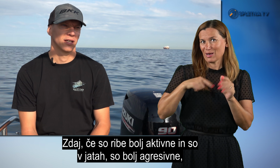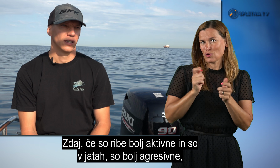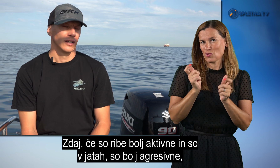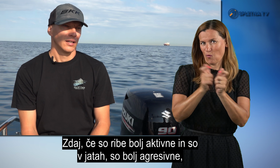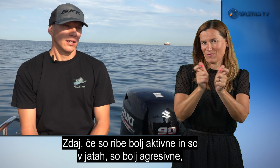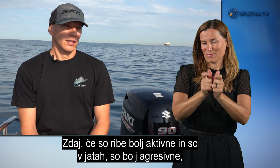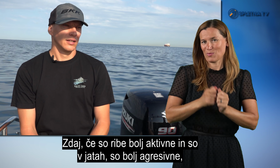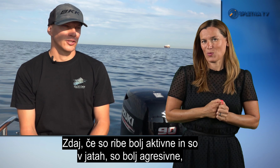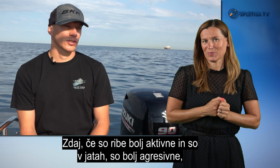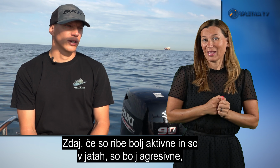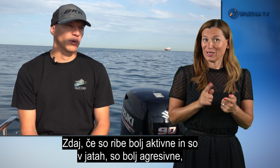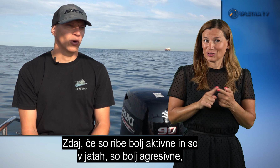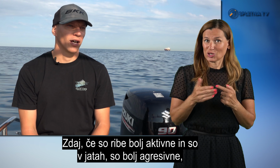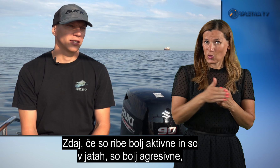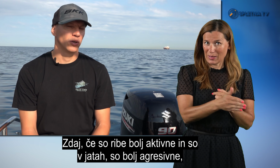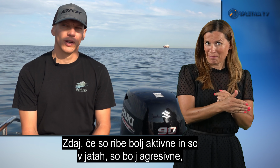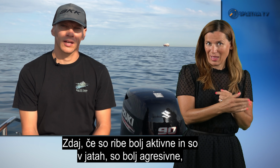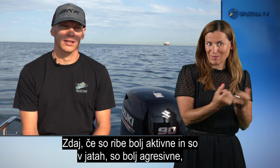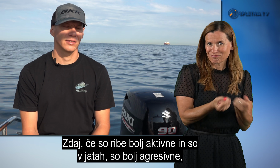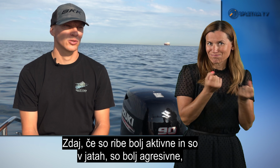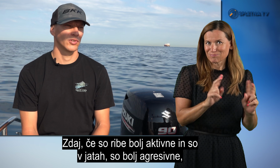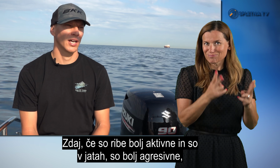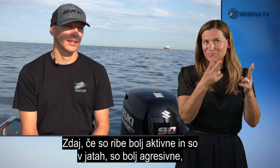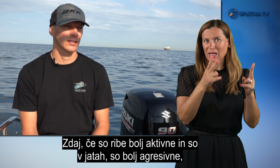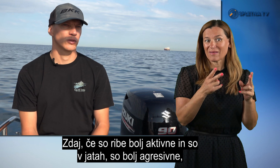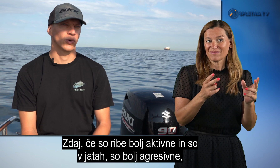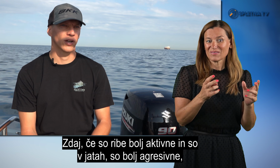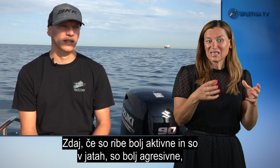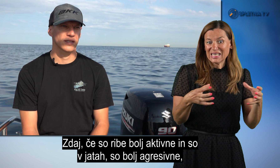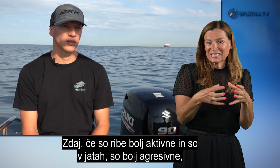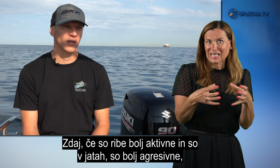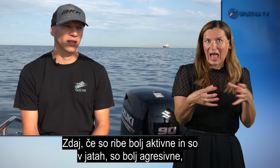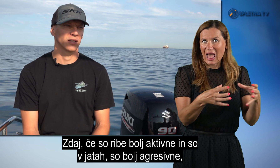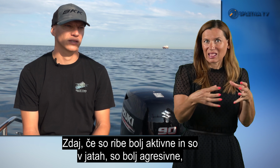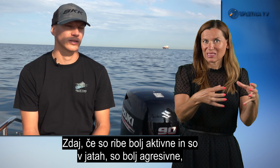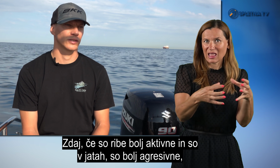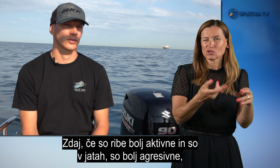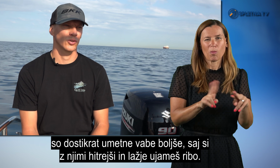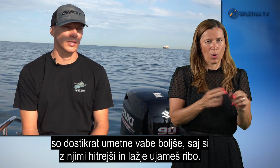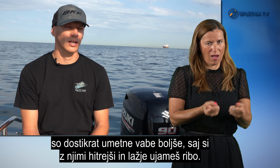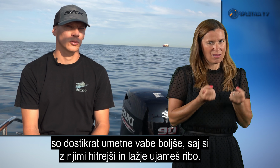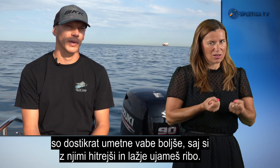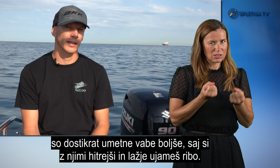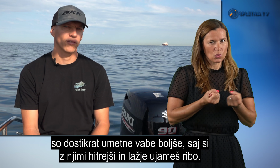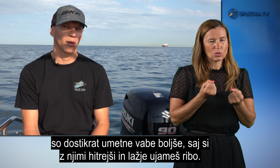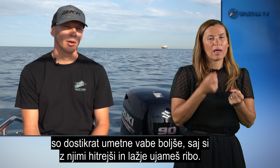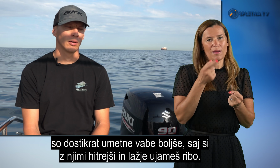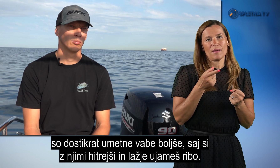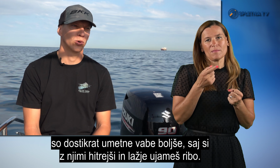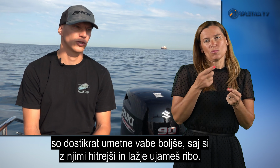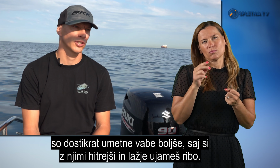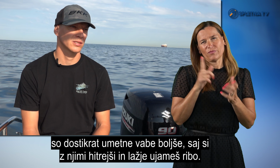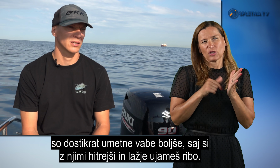Zdaj, če so ribe bolj aktivne in so v jatah, so bolj agresivne, so dostikrat umetne